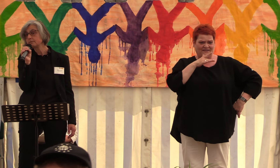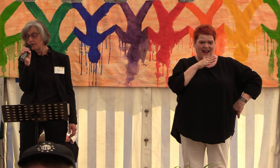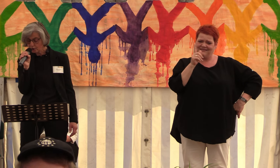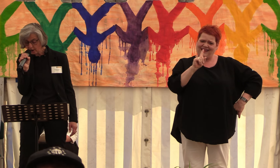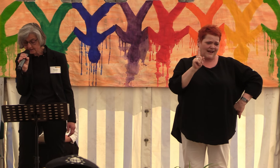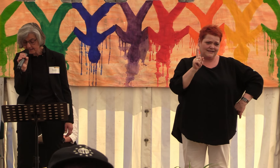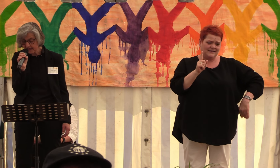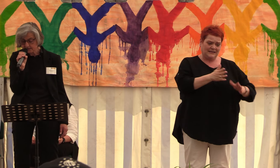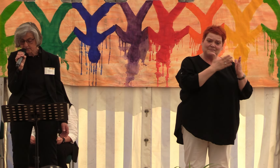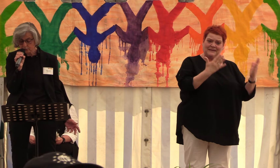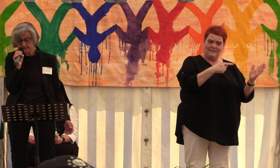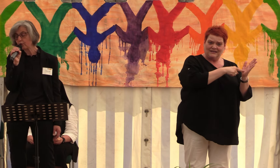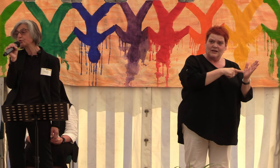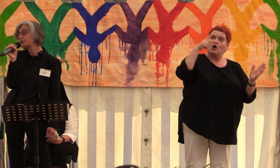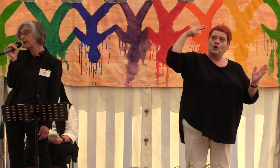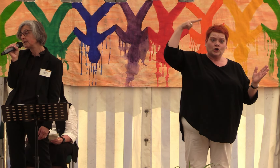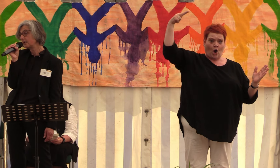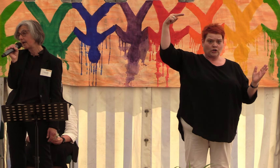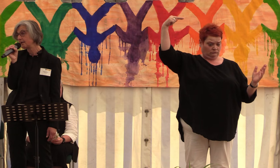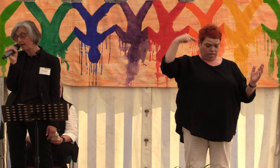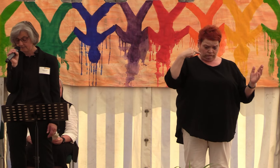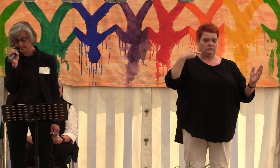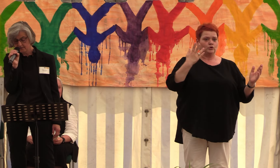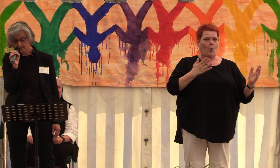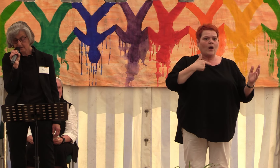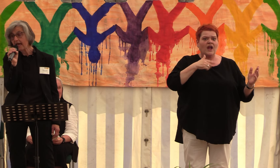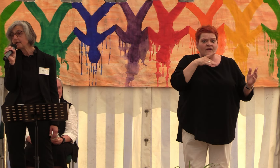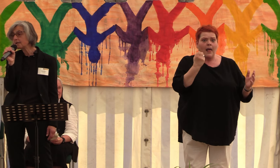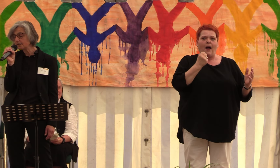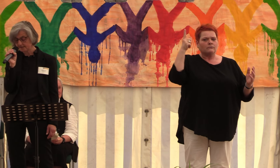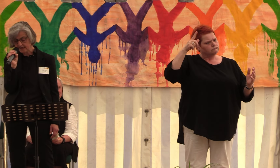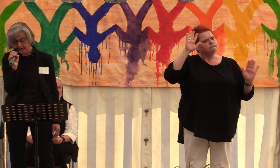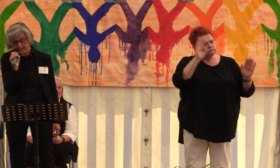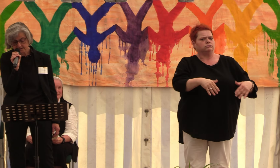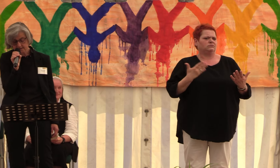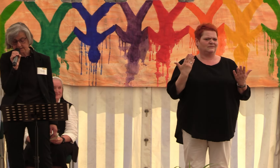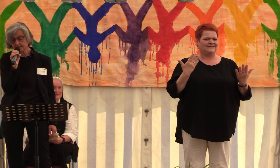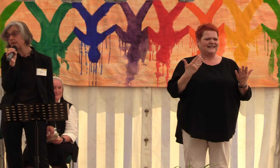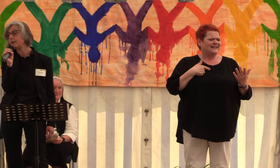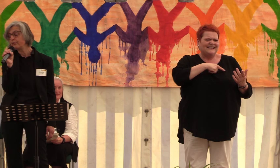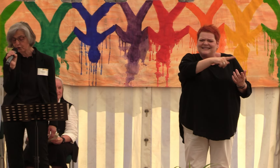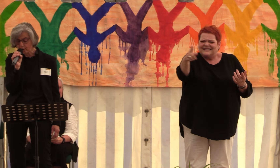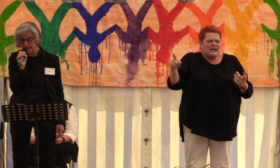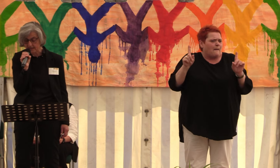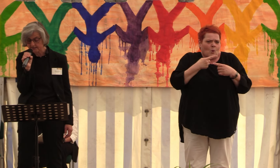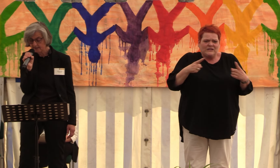Bibel. Gott erkennt unsere Unzulänglichkeiten an. Kein Christ erreicht in diesem